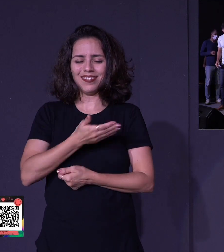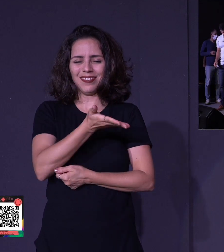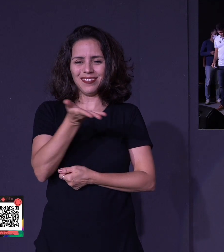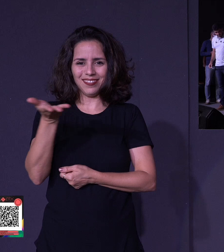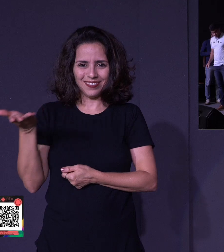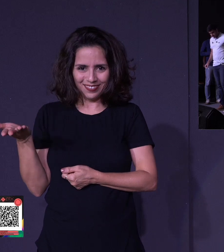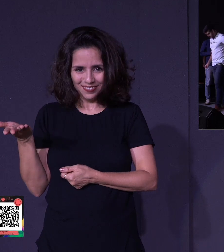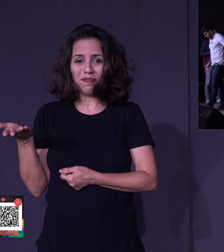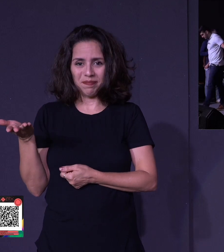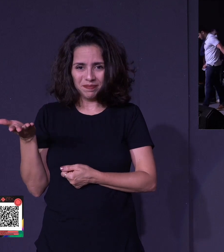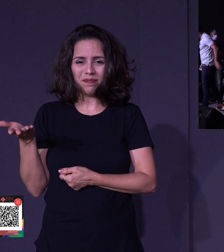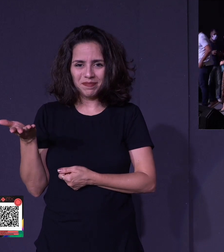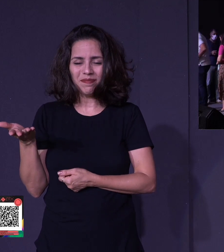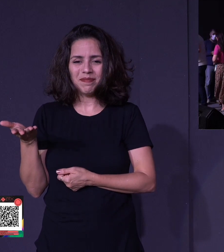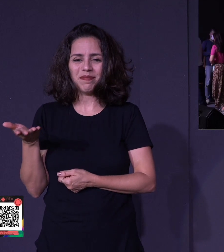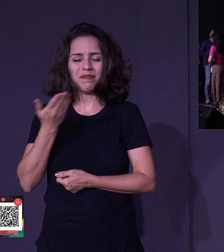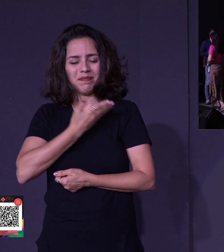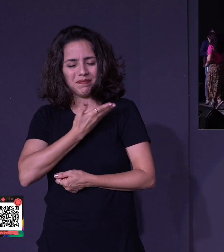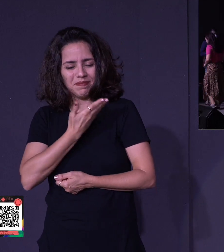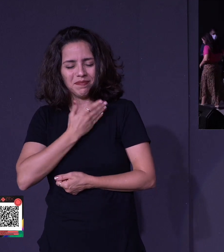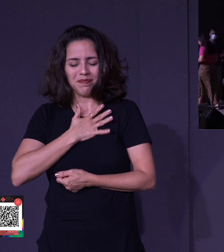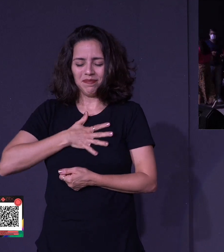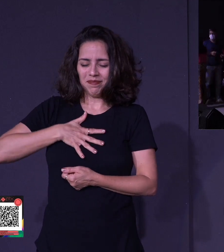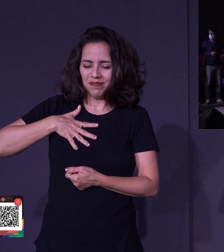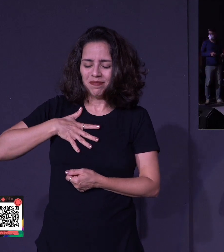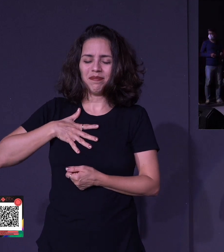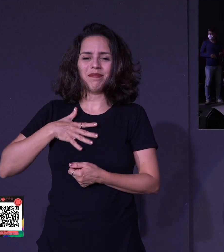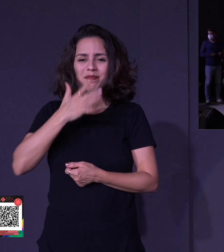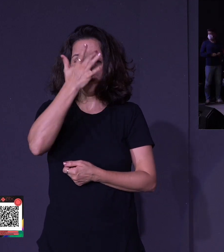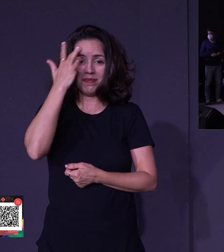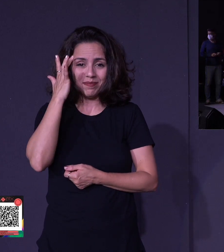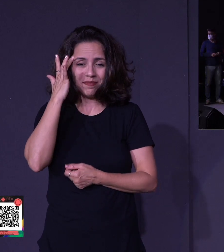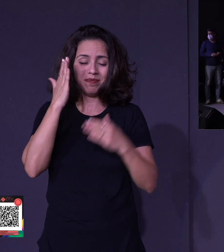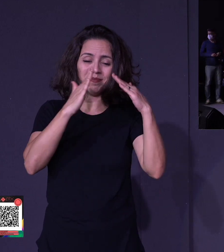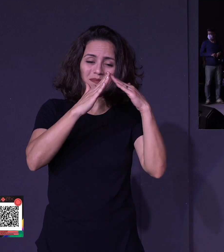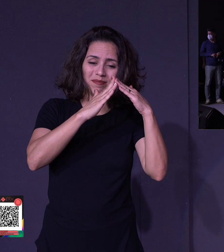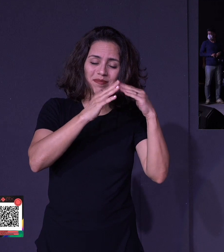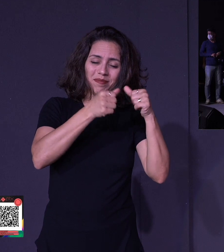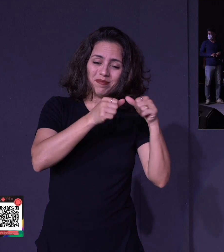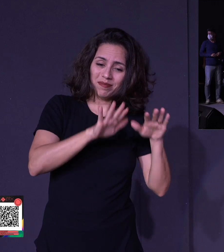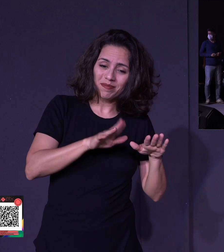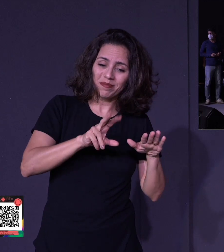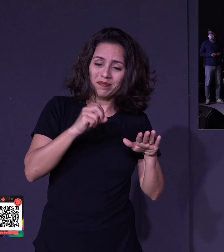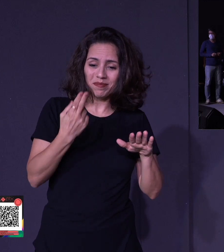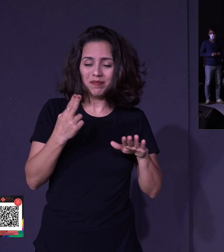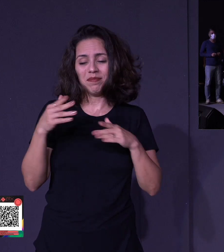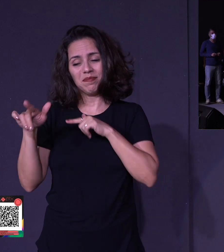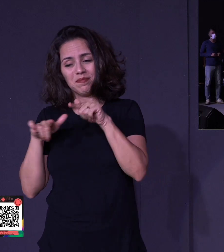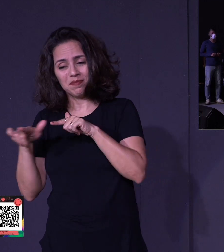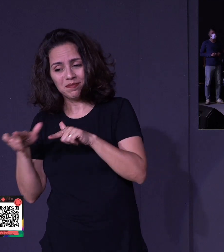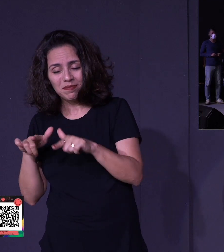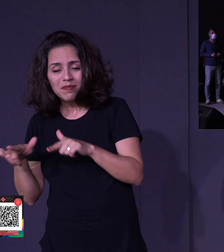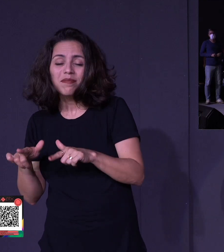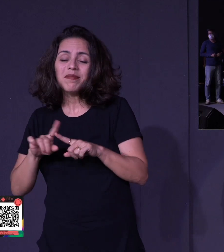os irmãos e amigos, os que estão aqui, os que estão em casa, no trabalho, participando de algum modo desse culto. Creia que